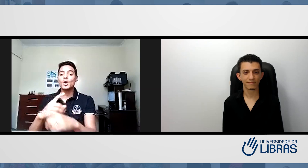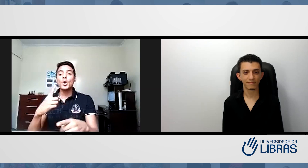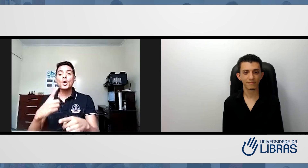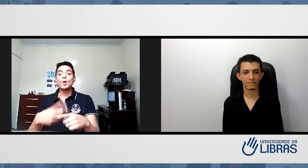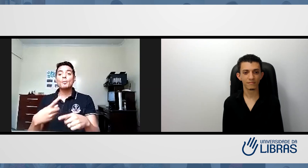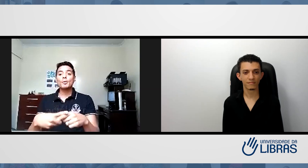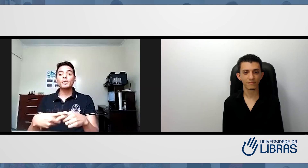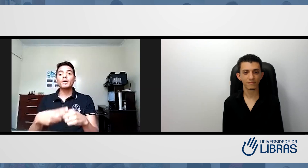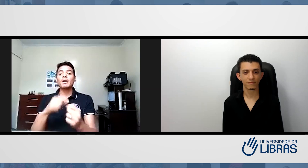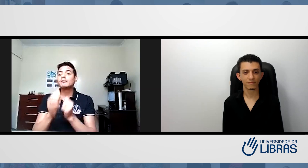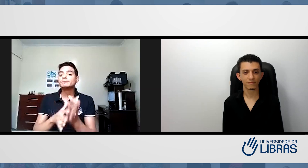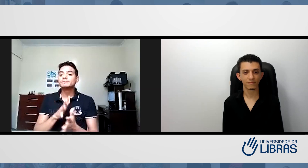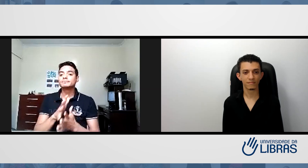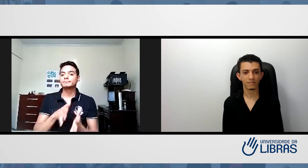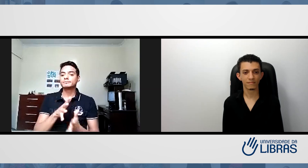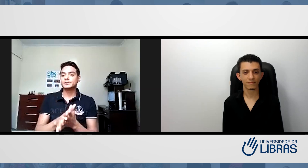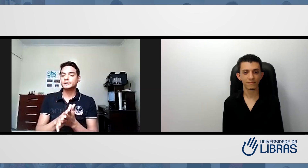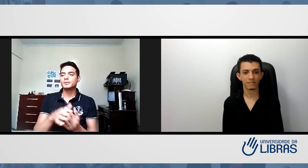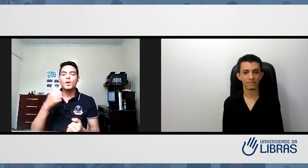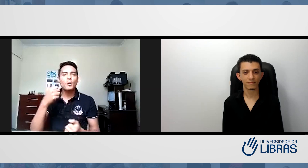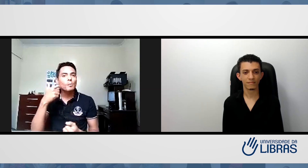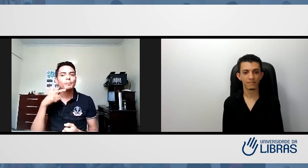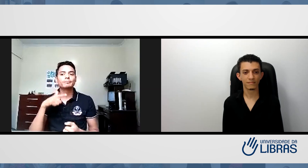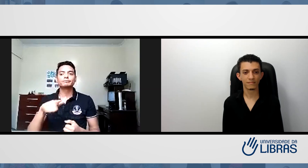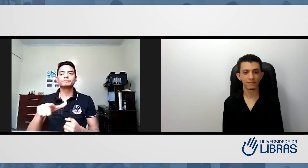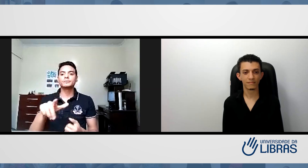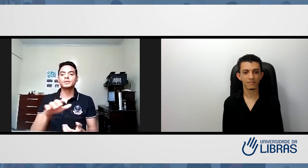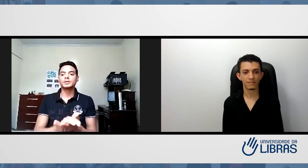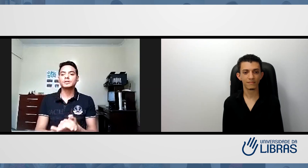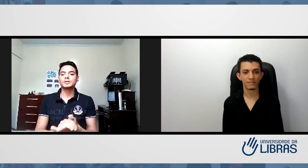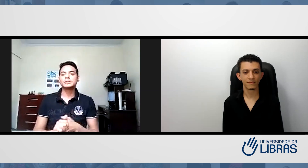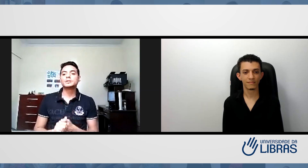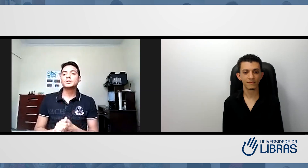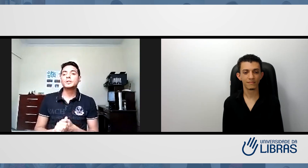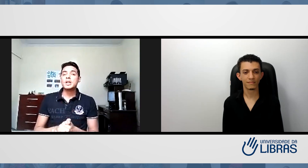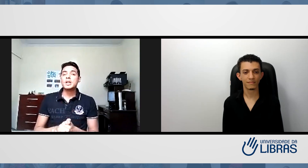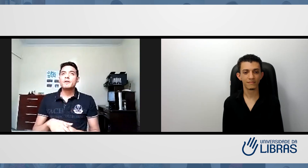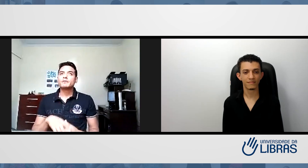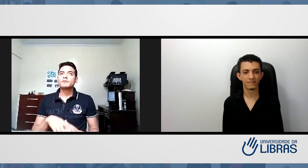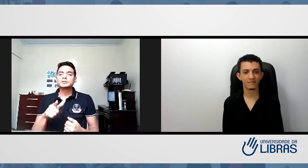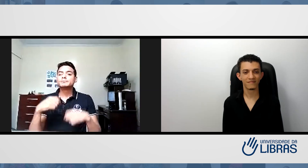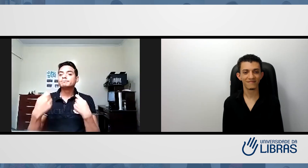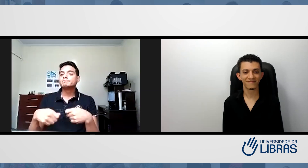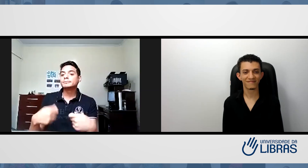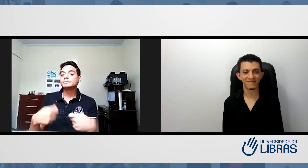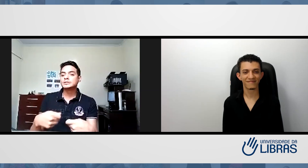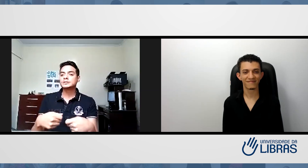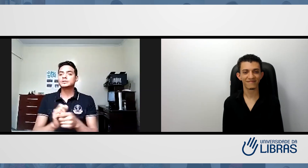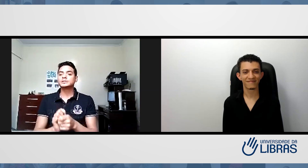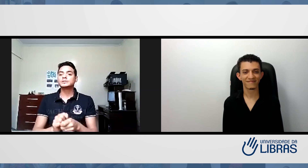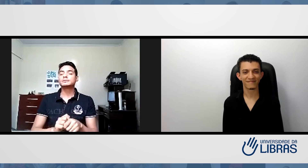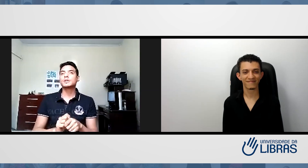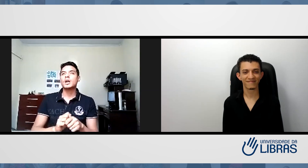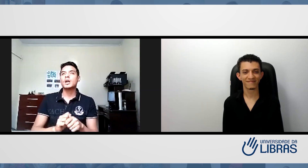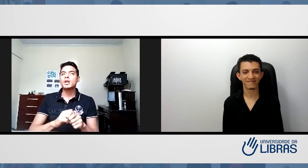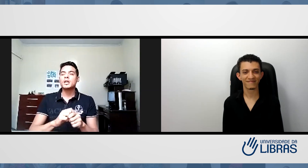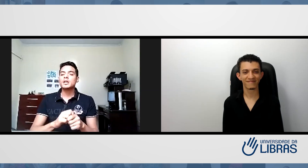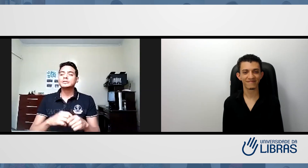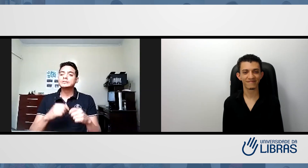parede dele, lá no fundo, você vê que tem uma parede cheia de coisas coladas lá. O que é aquilo lá? Foi porque ele foi tirando foto dos sinais,